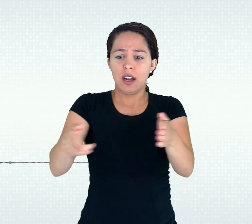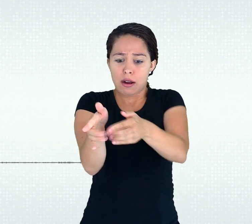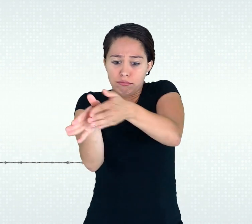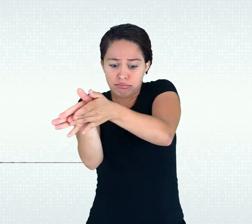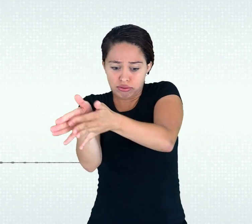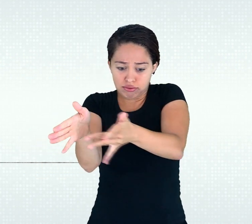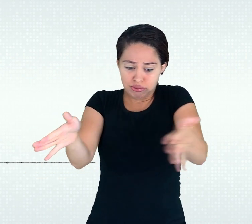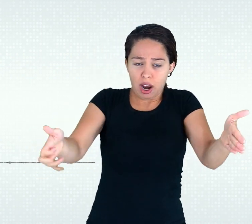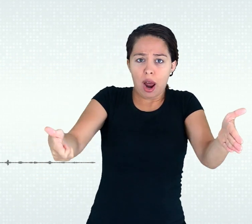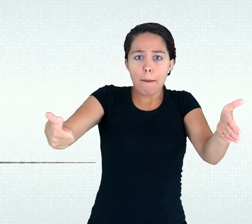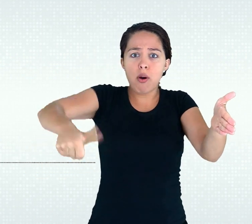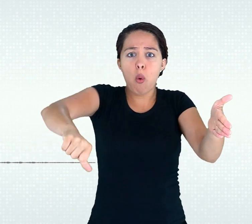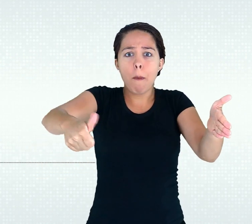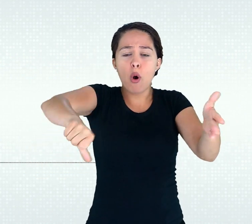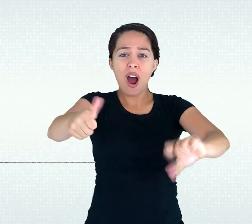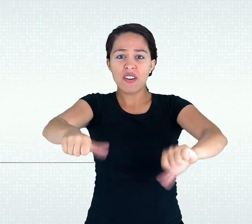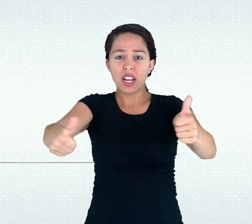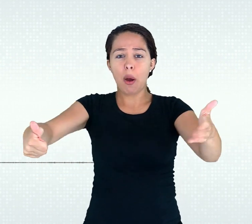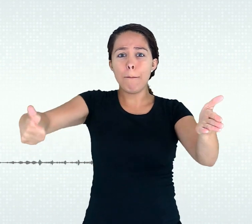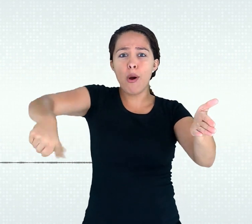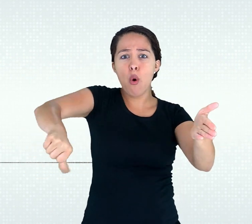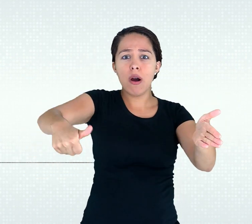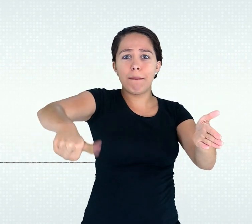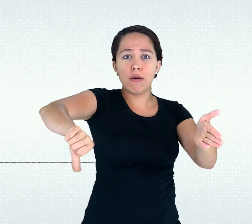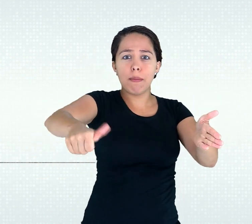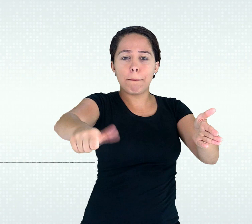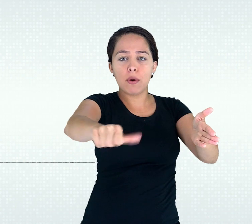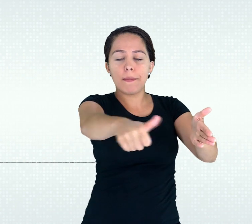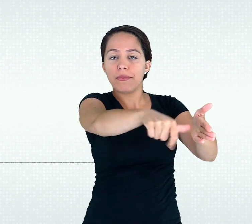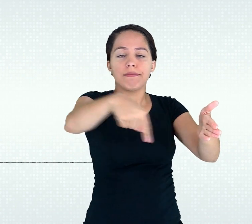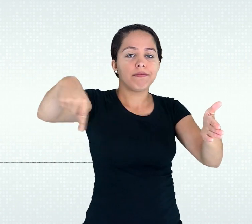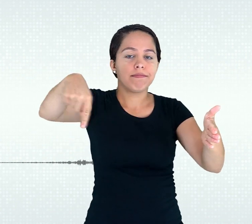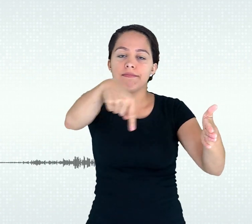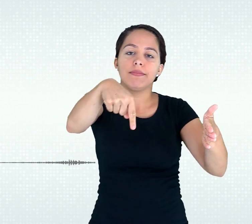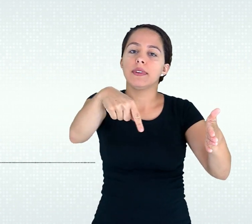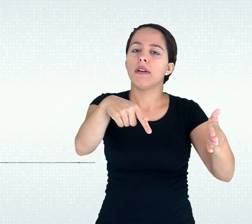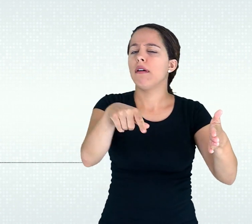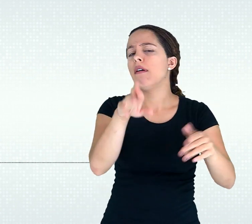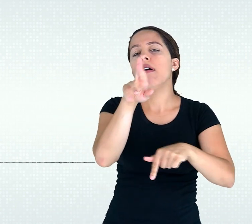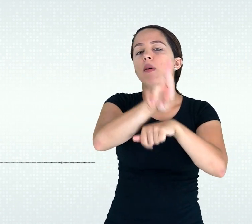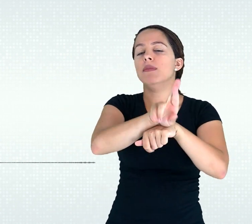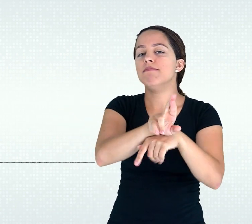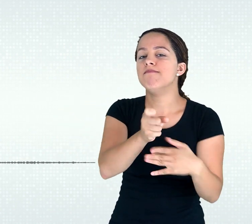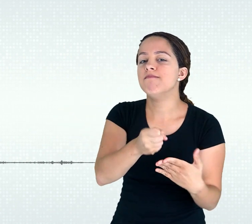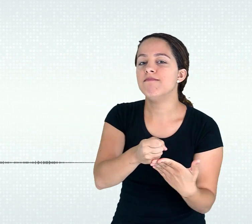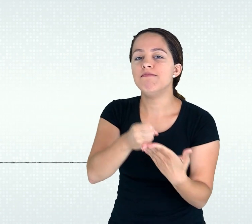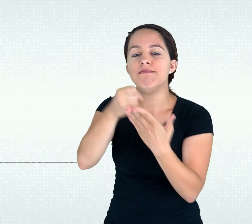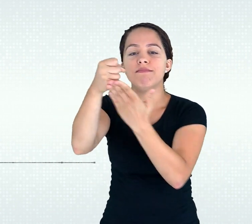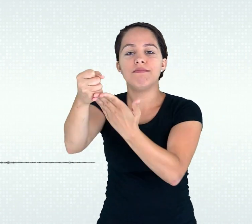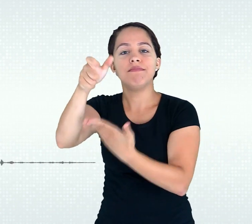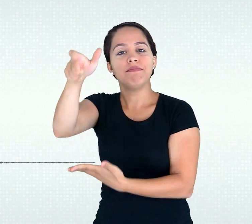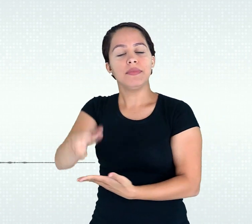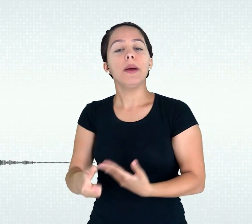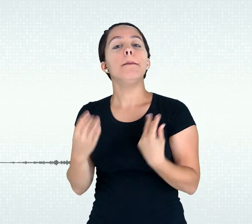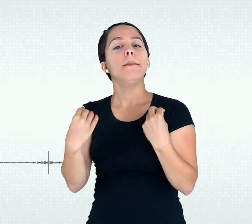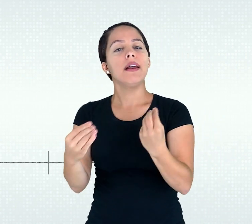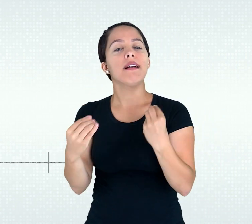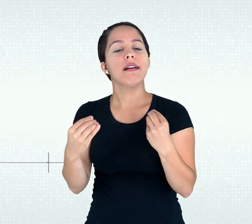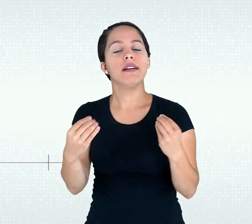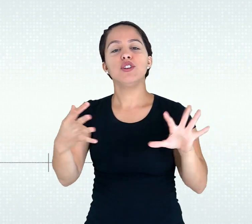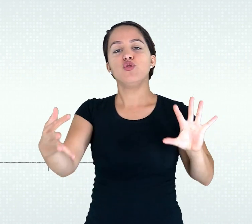resultados satisfatórios na avaliação sendo portanto contínua e integrada ao processo